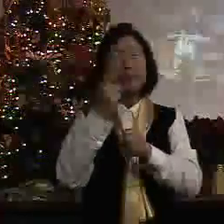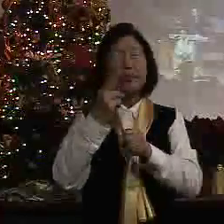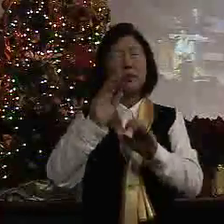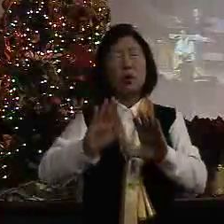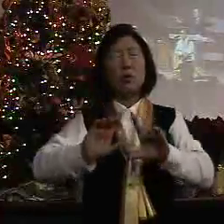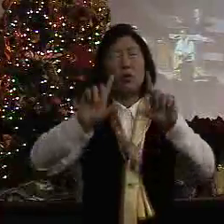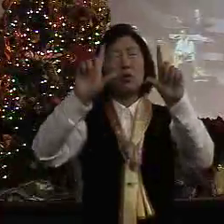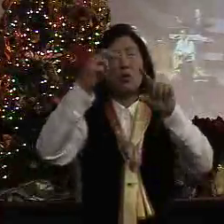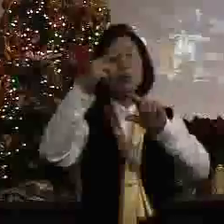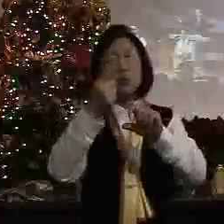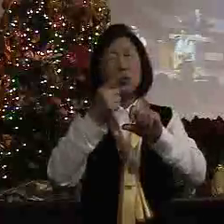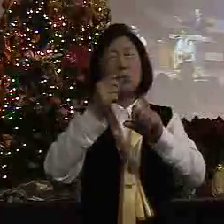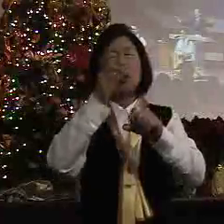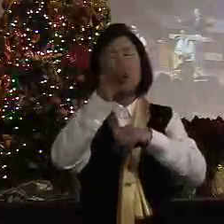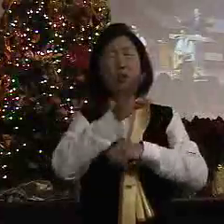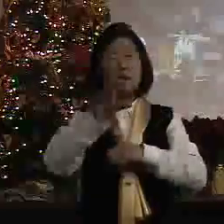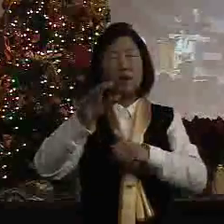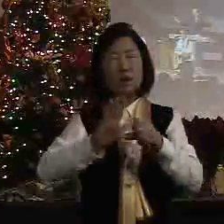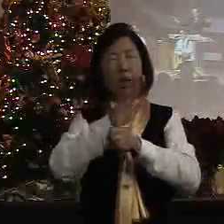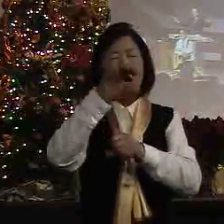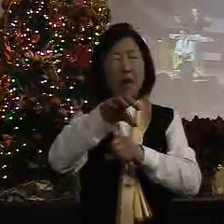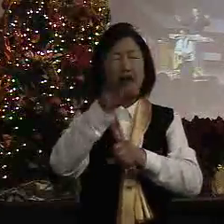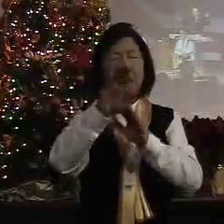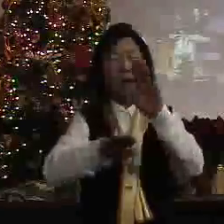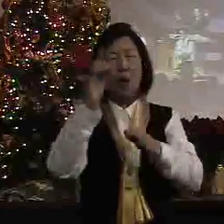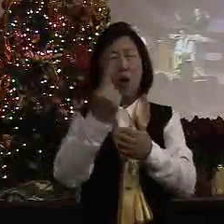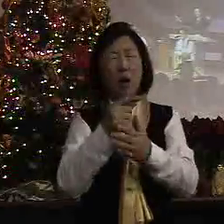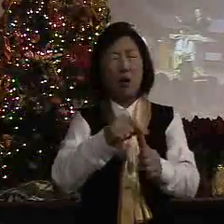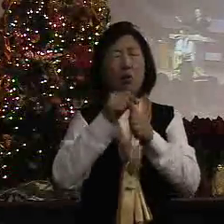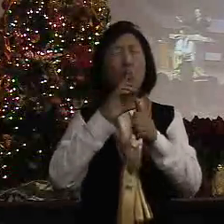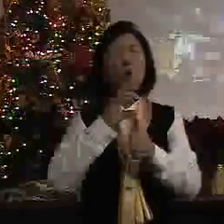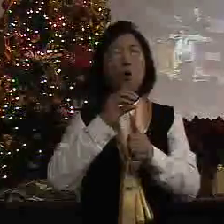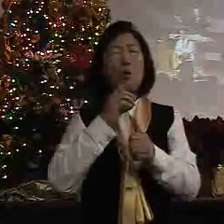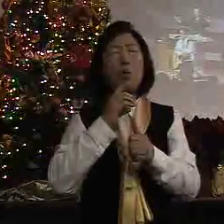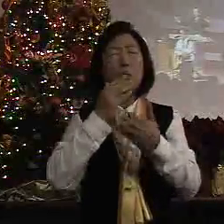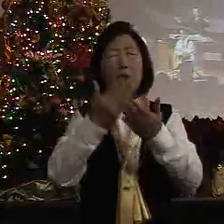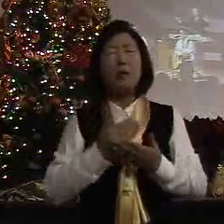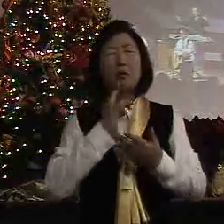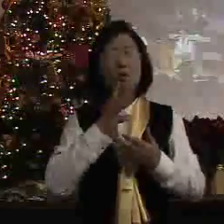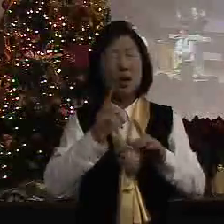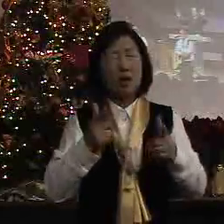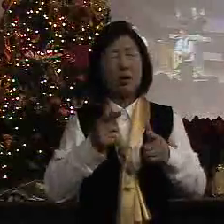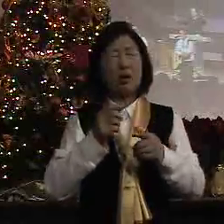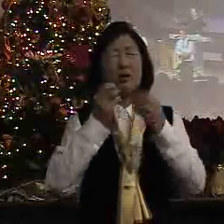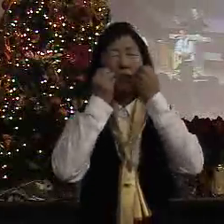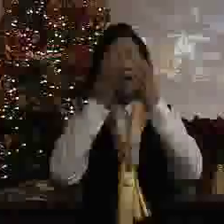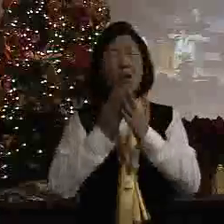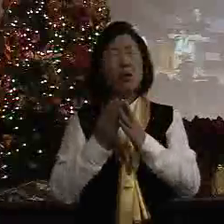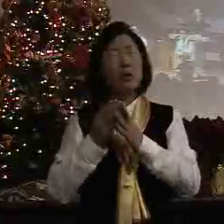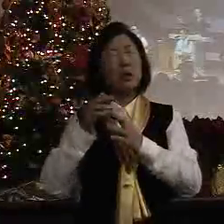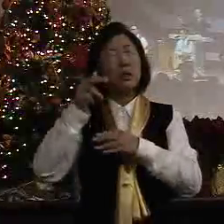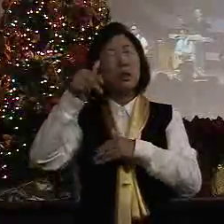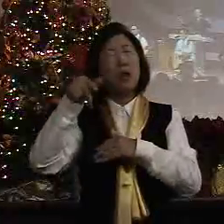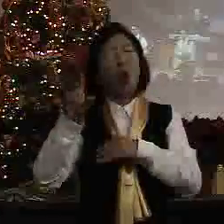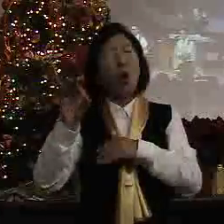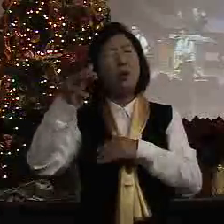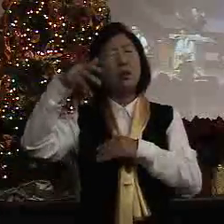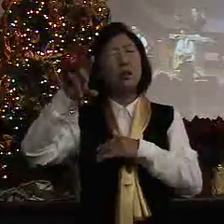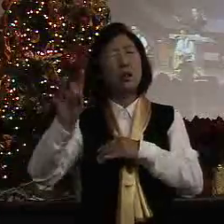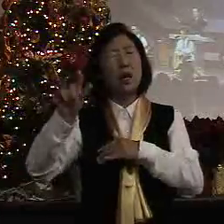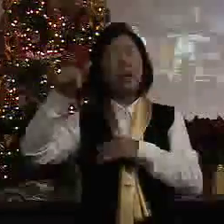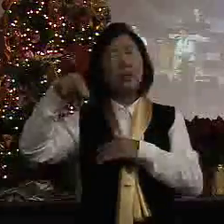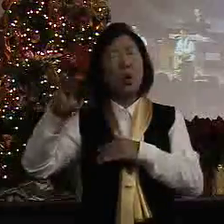오늘도 이 십자가 사랑 앞에 나와 우리가 구원받을 뿐만이 아니라 새로운 정체성을 가지고